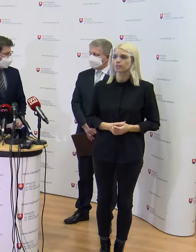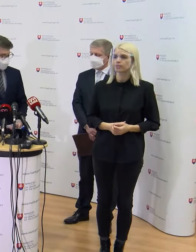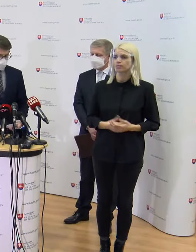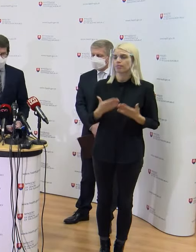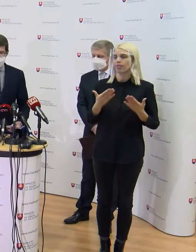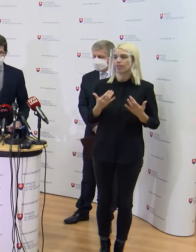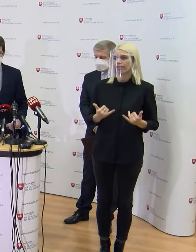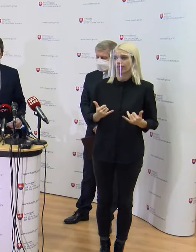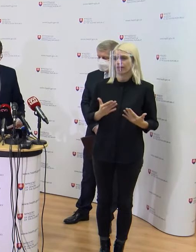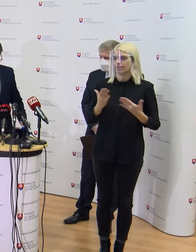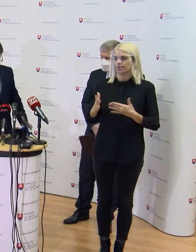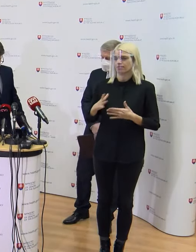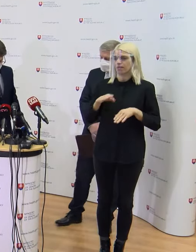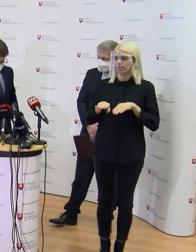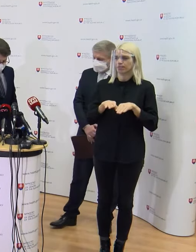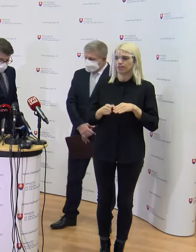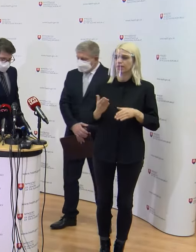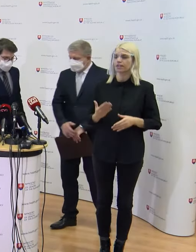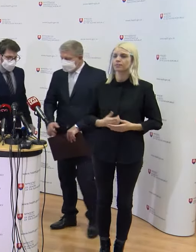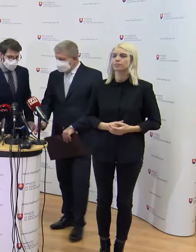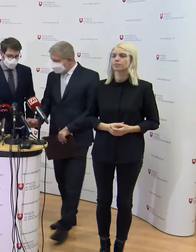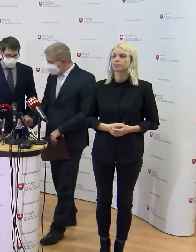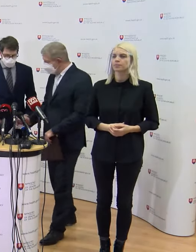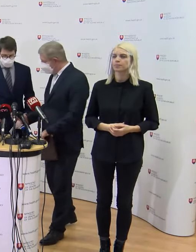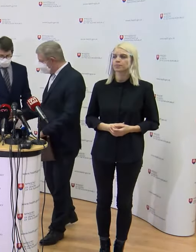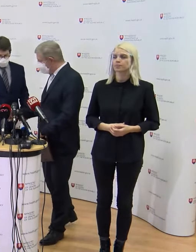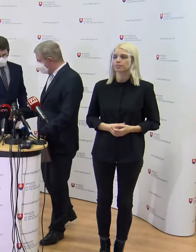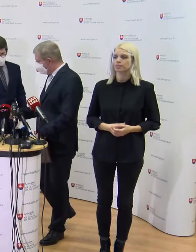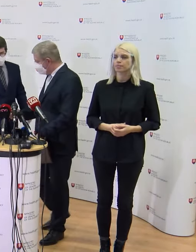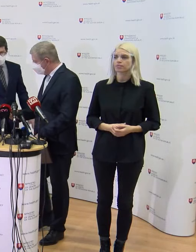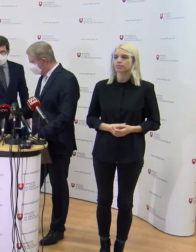Odovzdal by som slovo pánovi ministrovi.